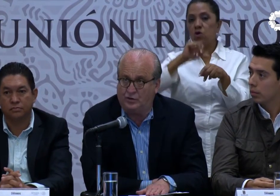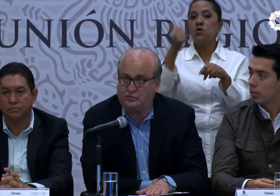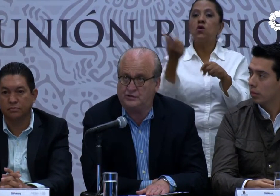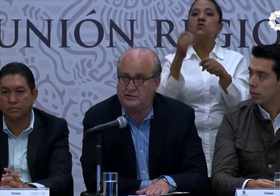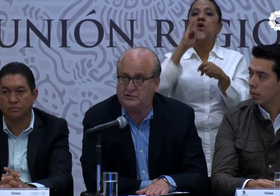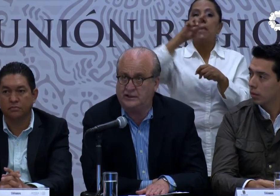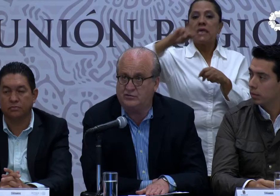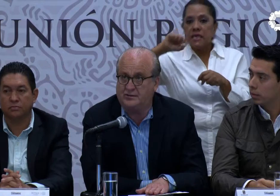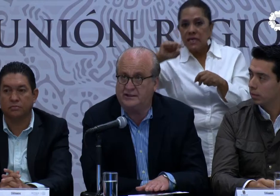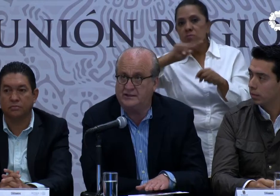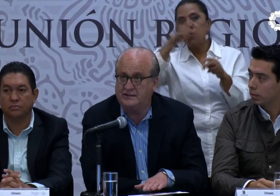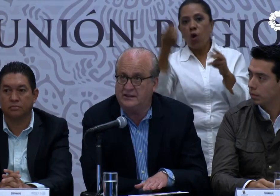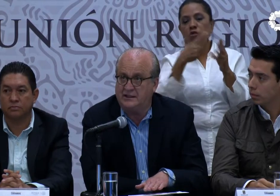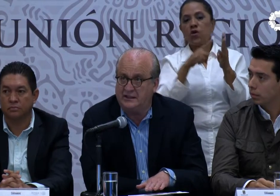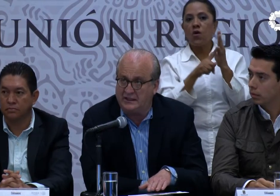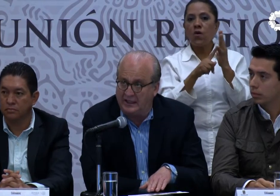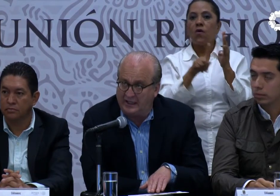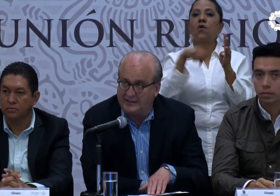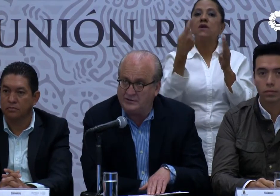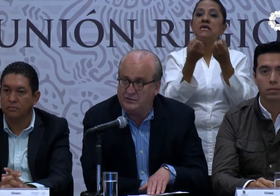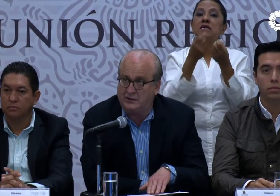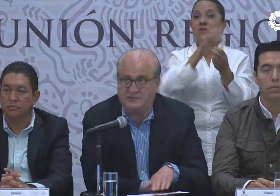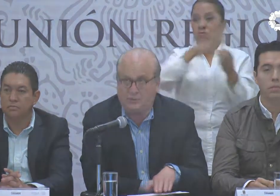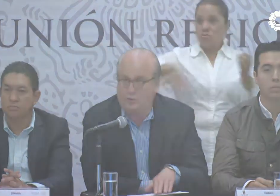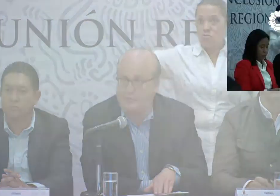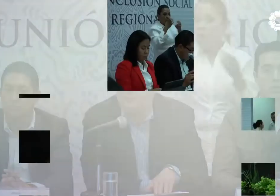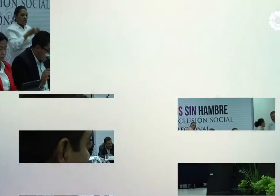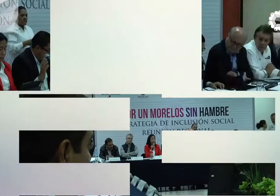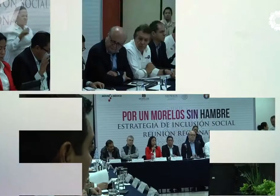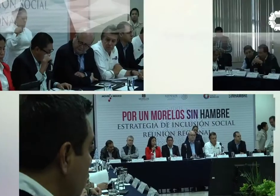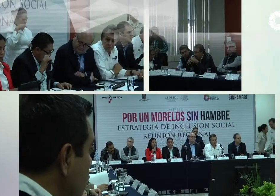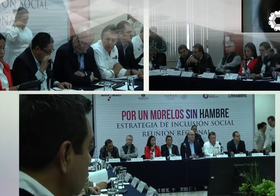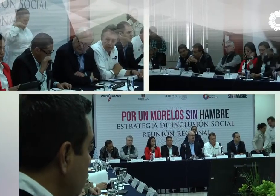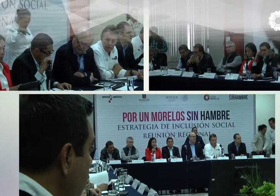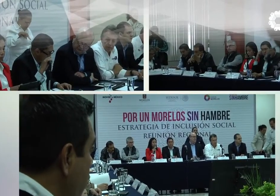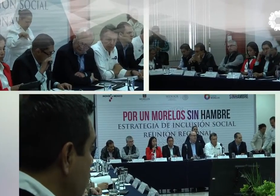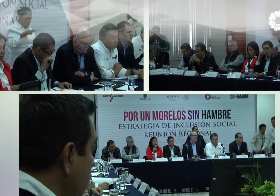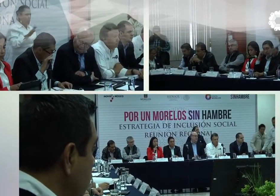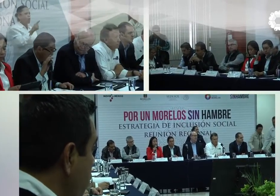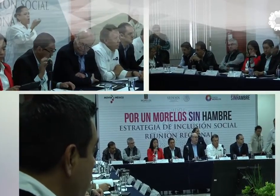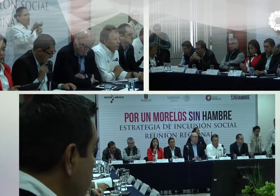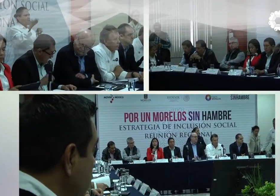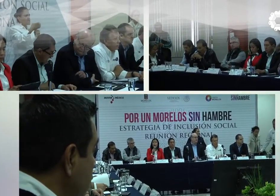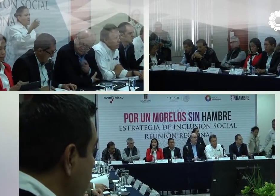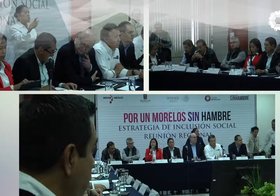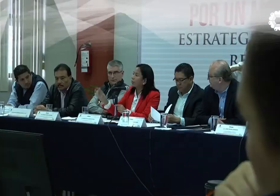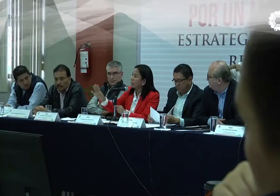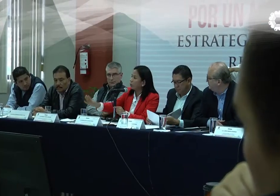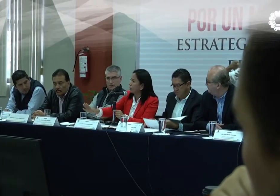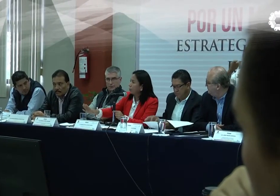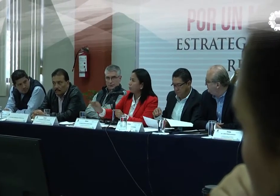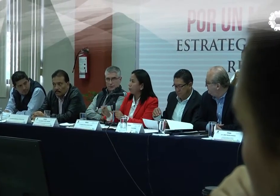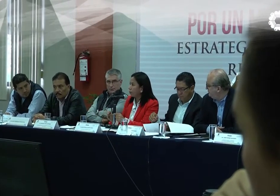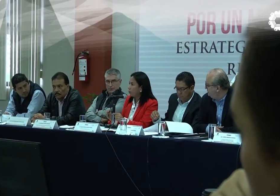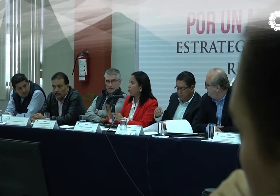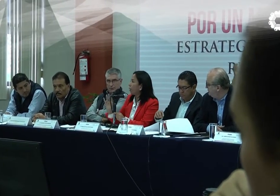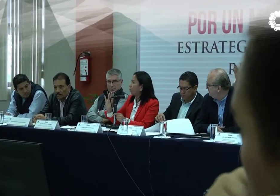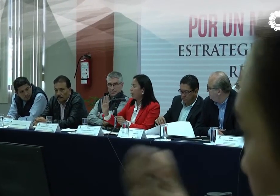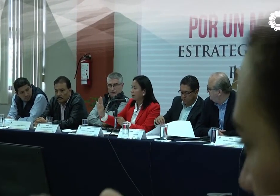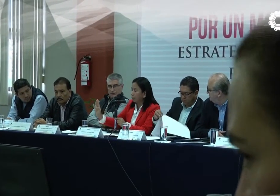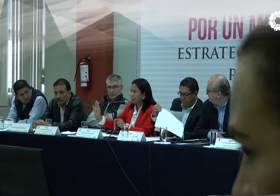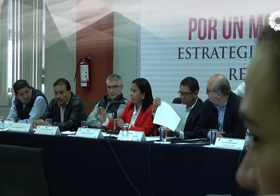seguro otros que son derechohabientes y el resto en seguro popular. Podemos llegar al 100%, es decir, que en Morelos todos